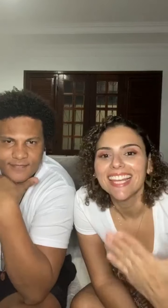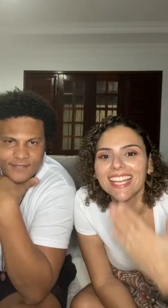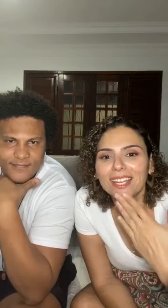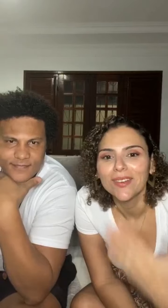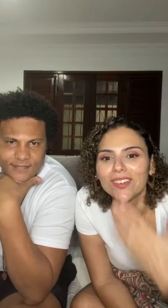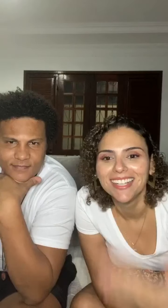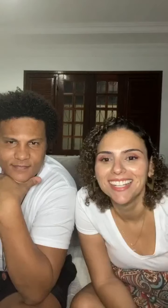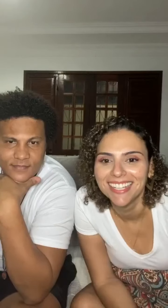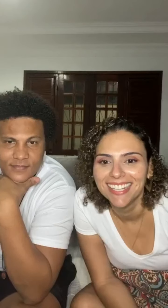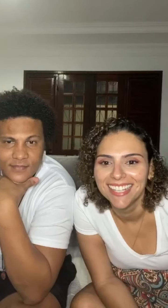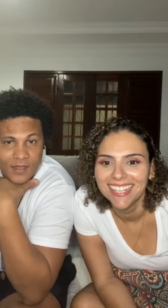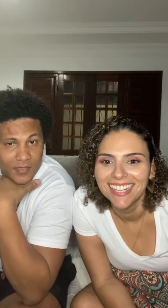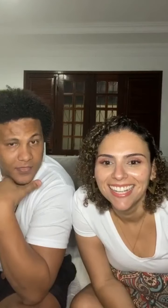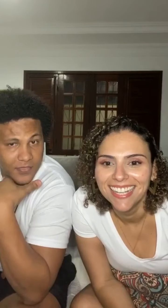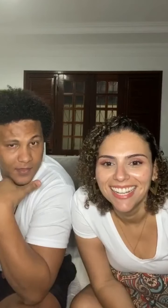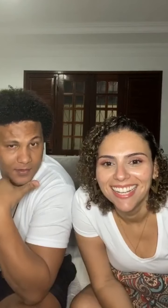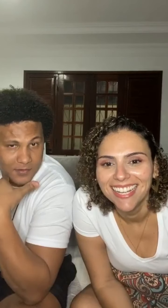Thank you.